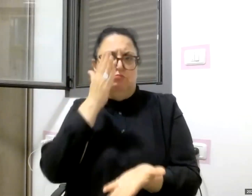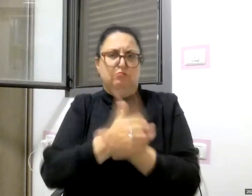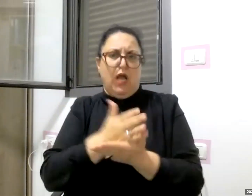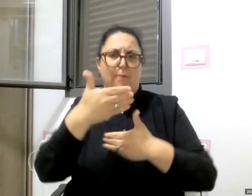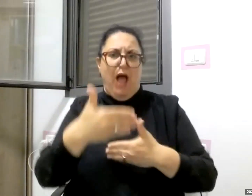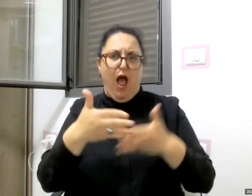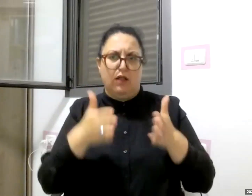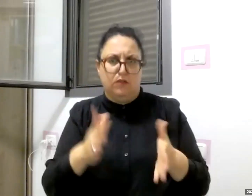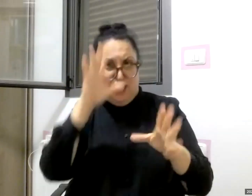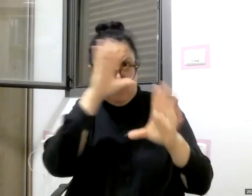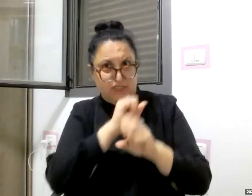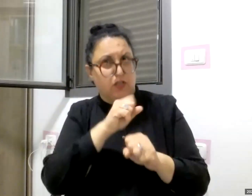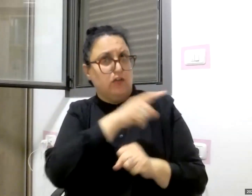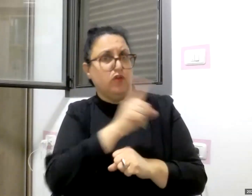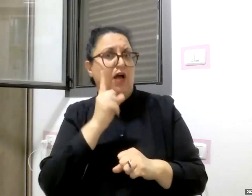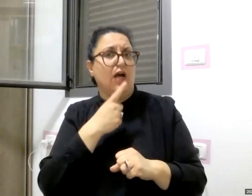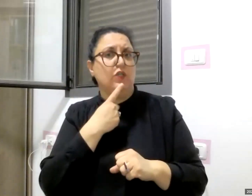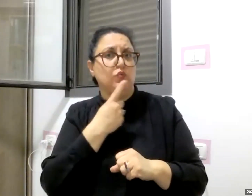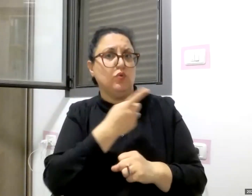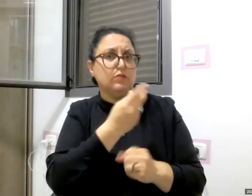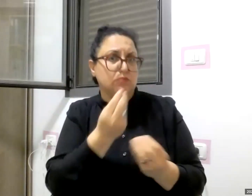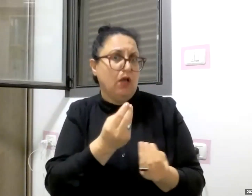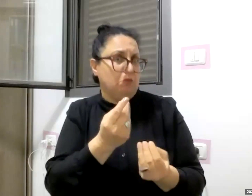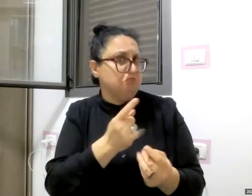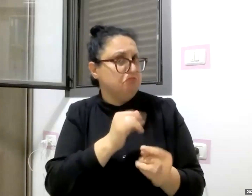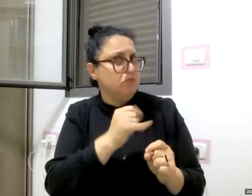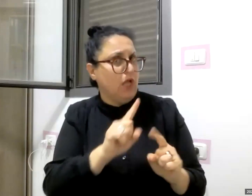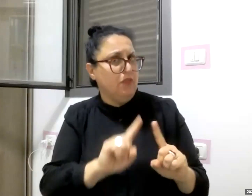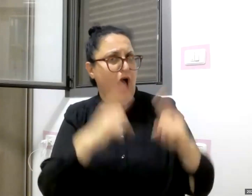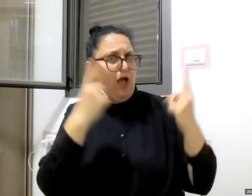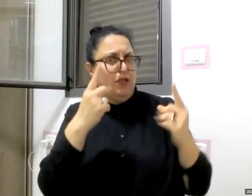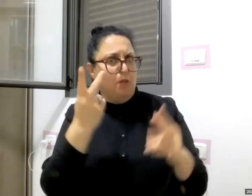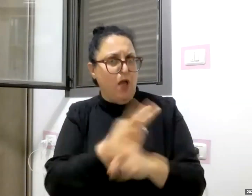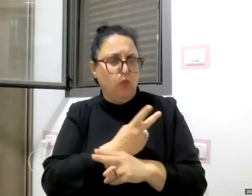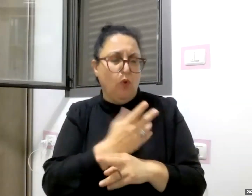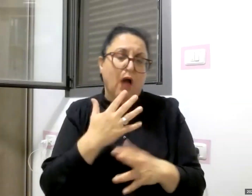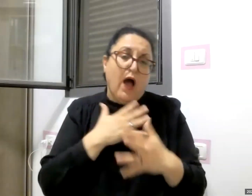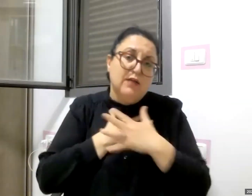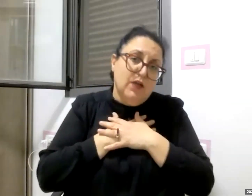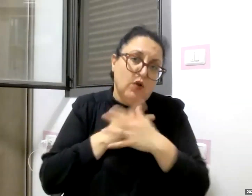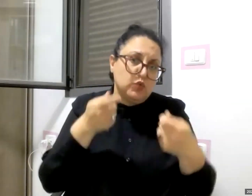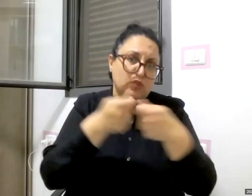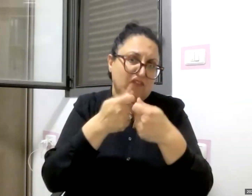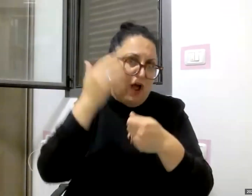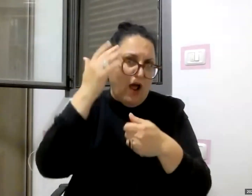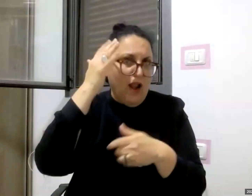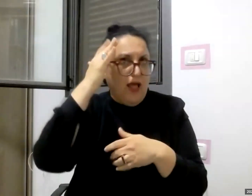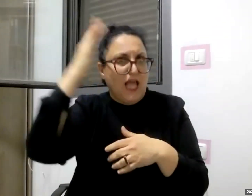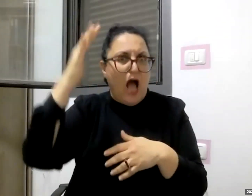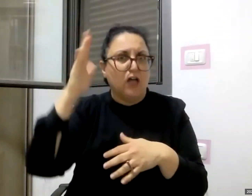שמקבעות את התפיסה שהחרשות היא באמת חריגה מהנורמה אני לא